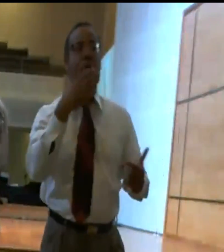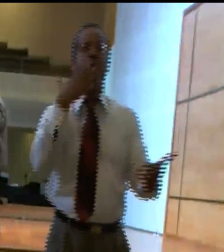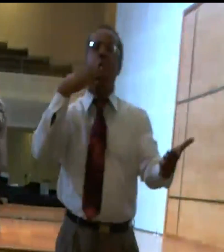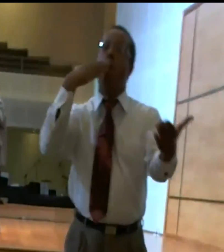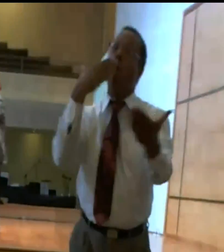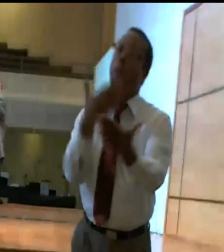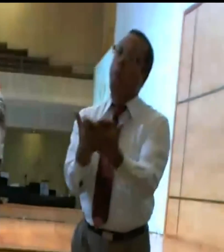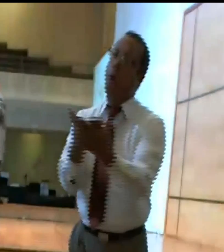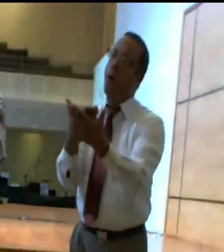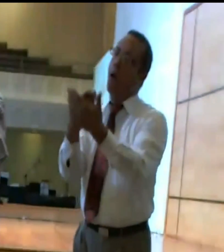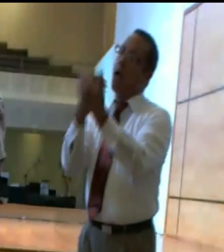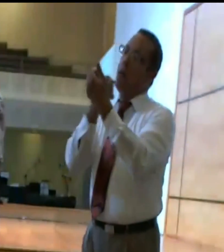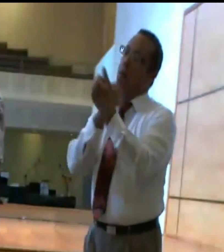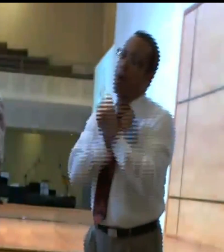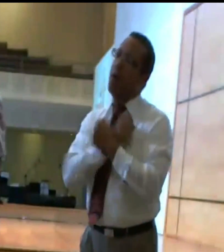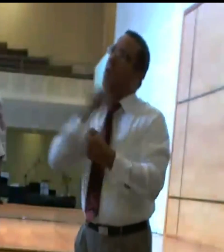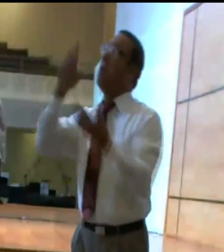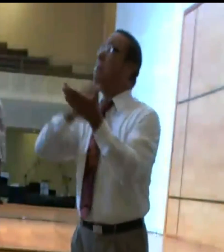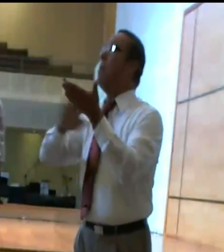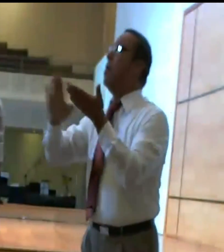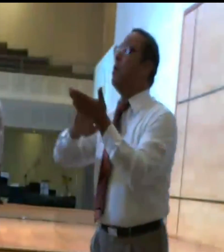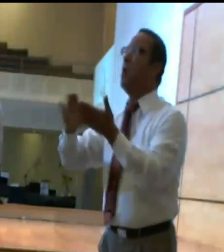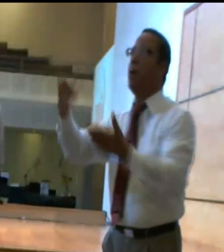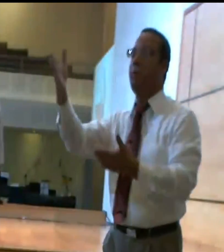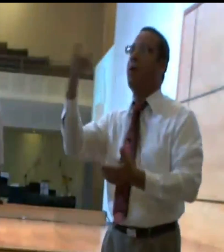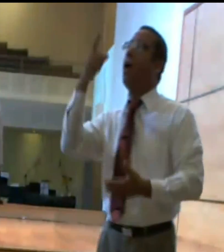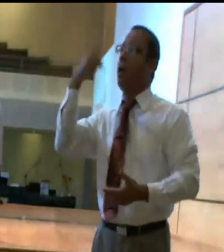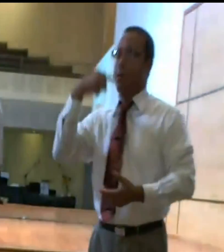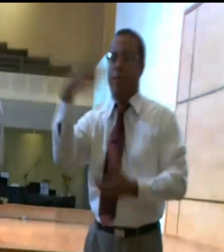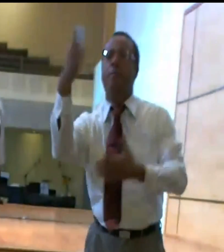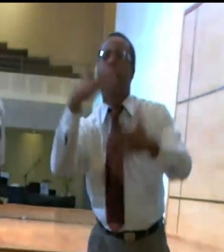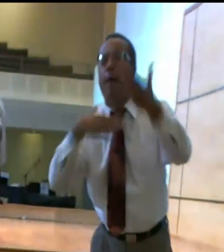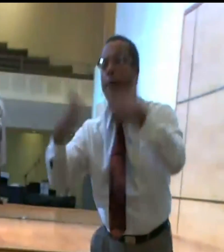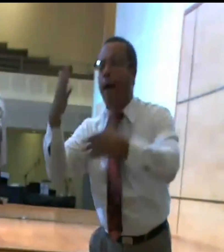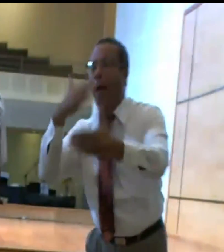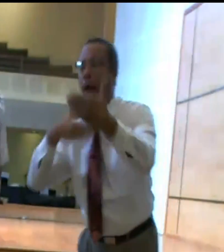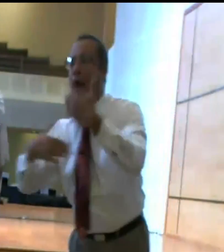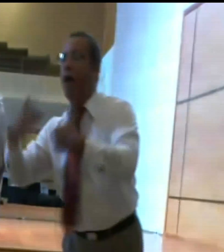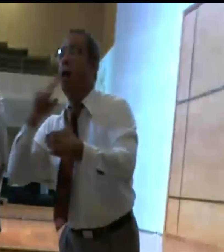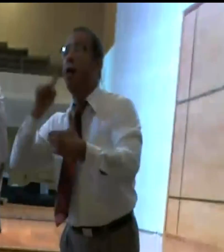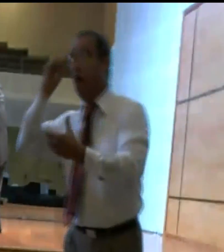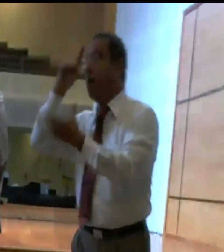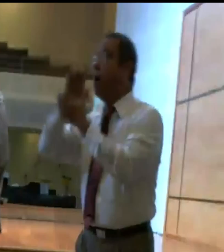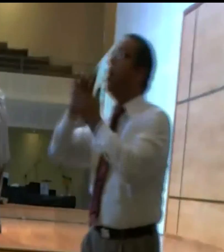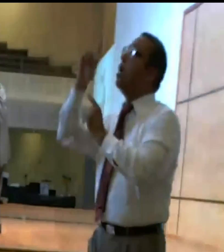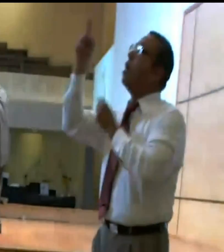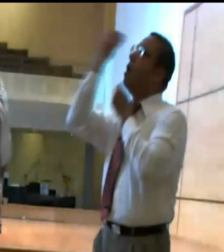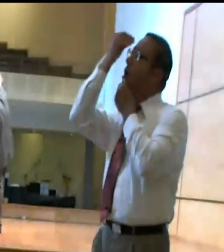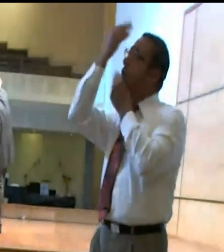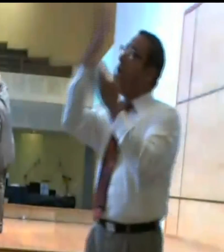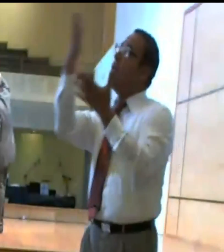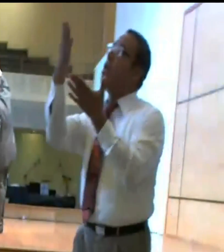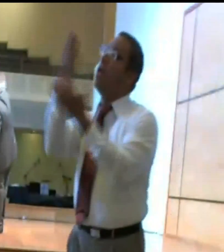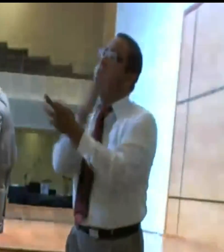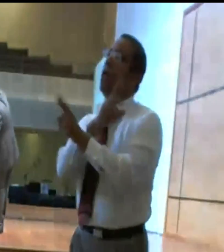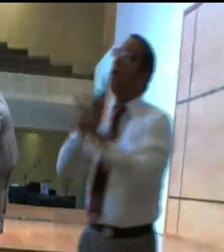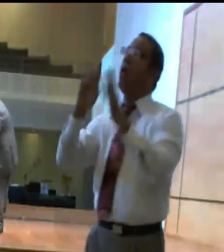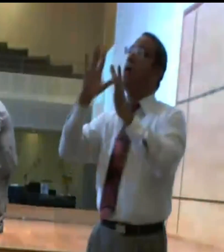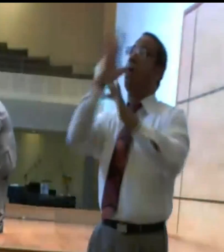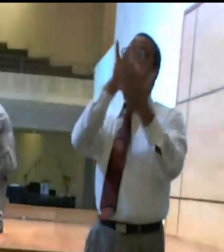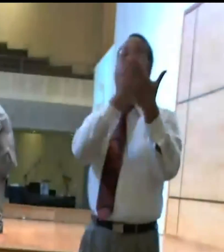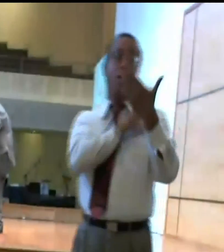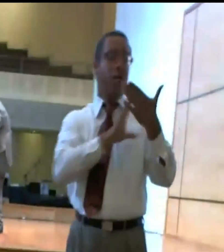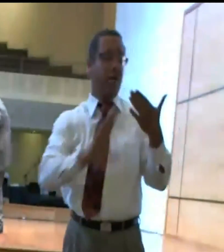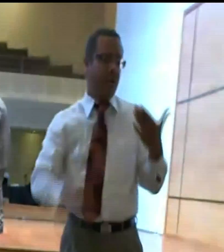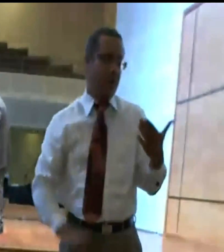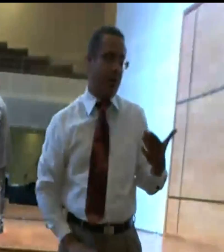cuando venimos humillados a Él en arrepentimiento y fe, confiando únicamente en la obra redentora de Cristo en la